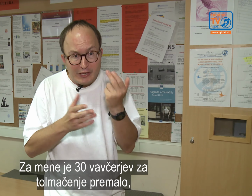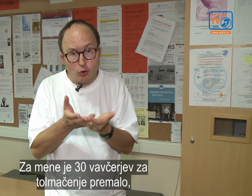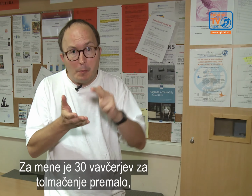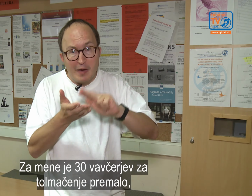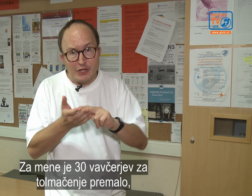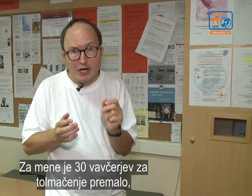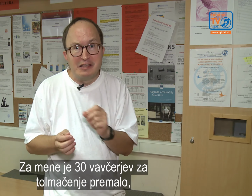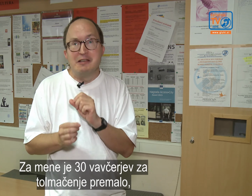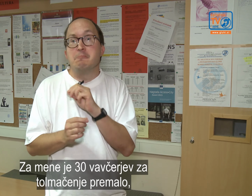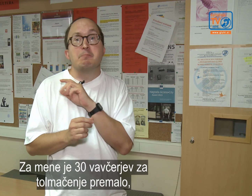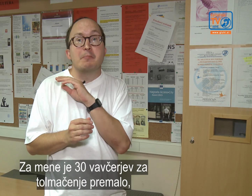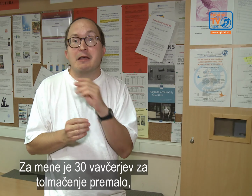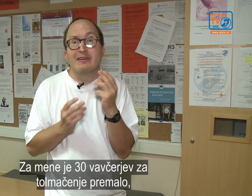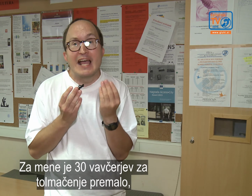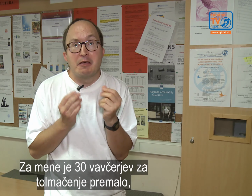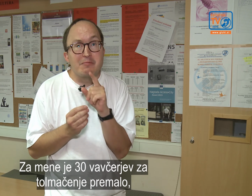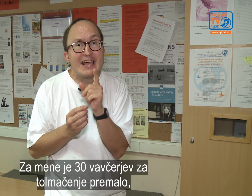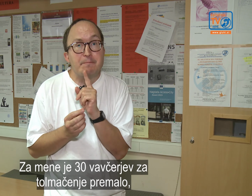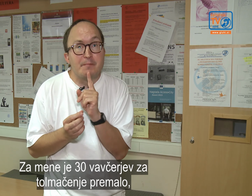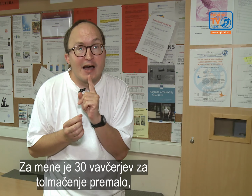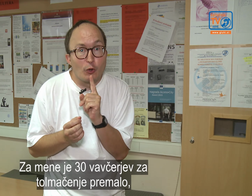vavčerov za tolmača